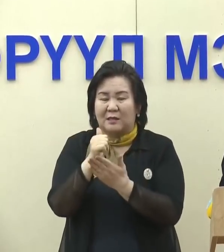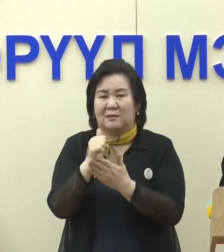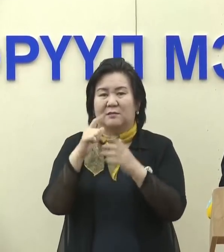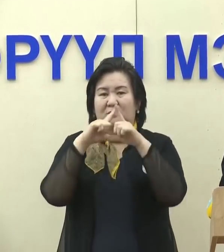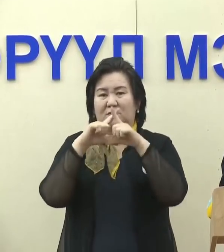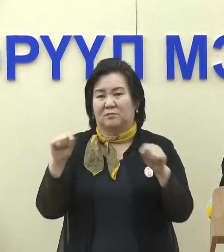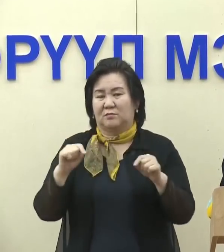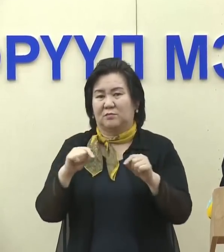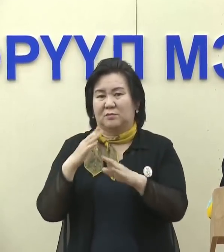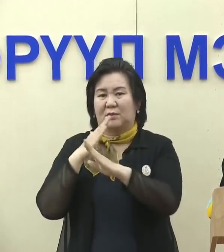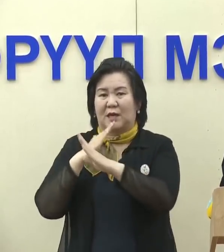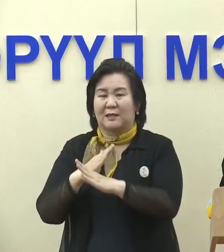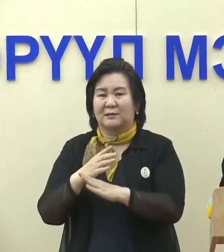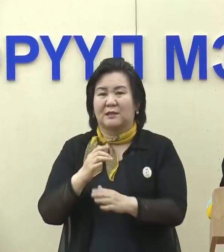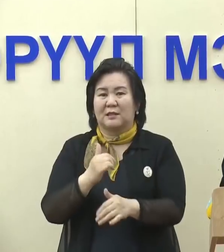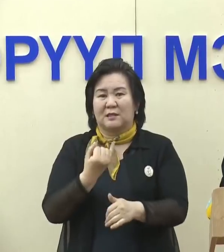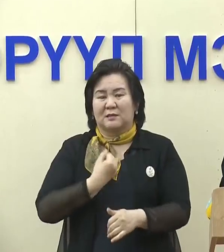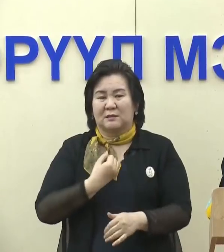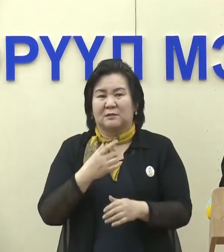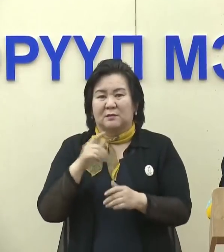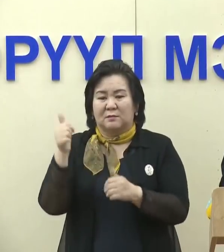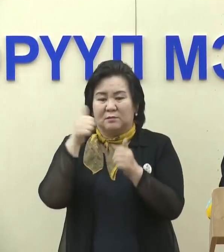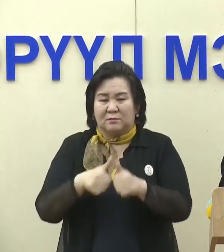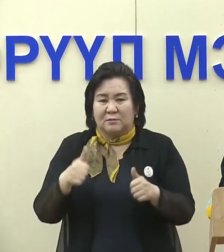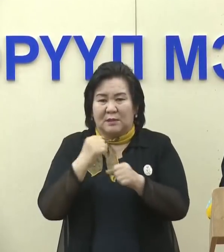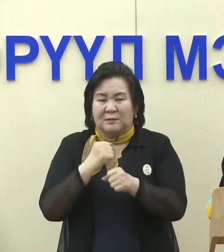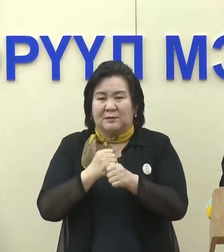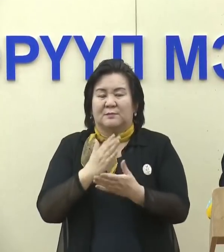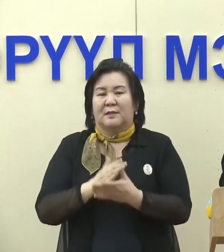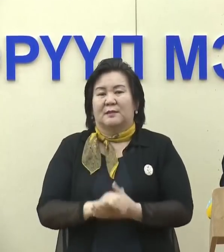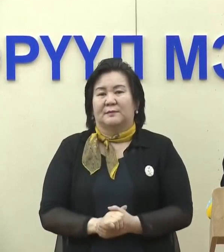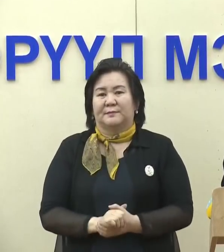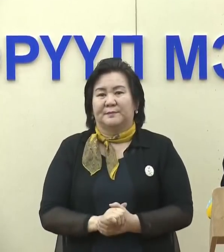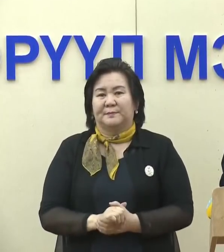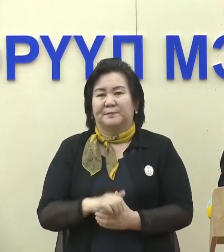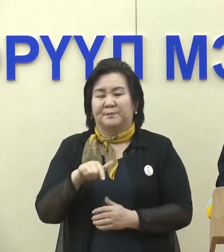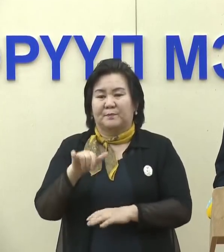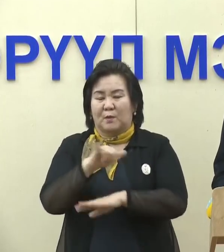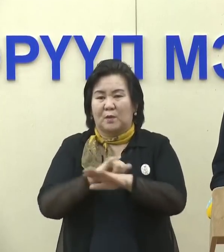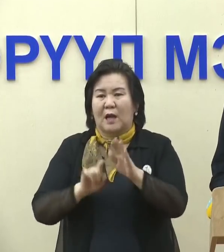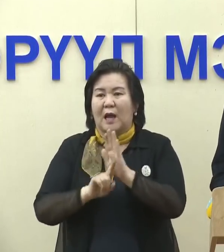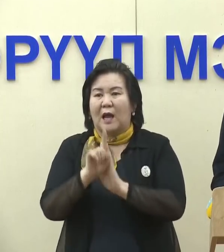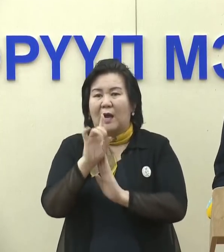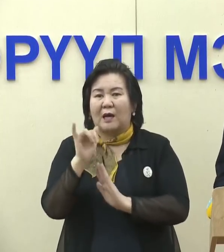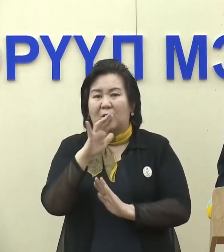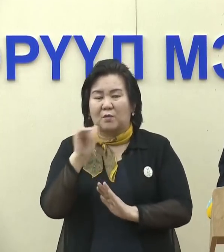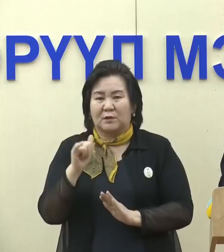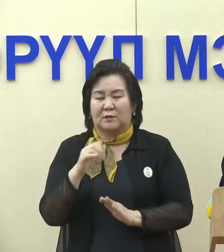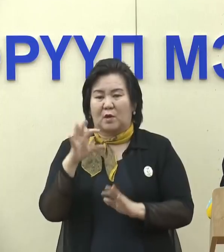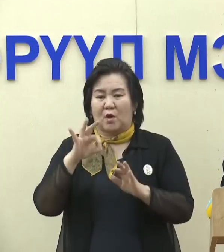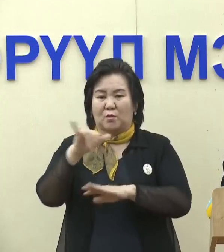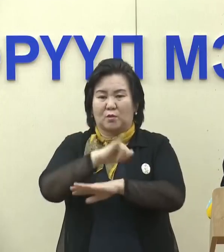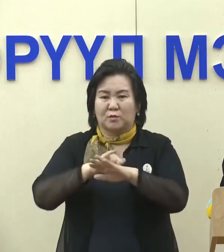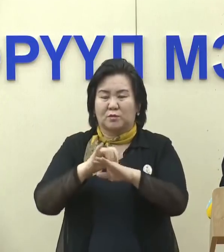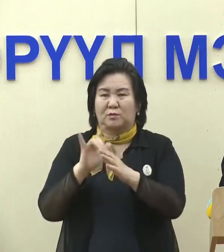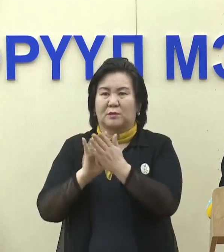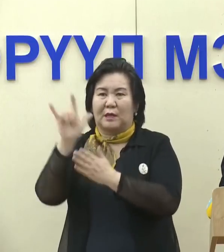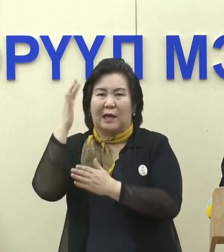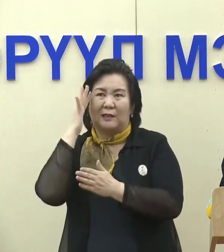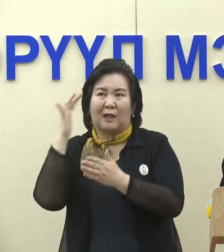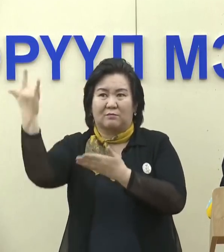хөдөлгөөнтэй холбогдуулсан эрсдлийн зэргийг дөрв болгож ахиулсан байна. За тус улсад анх удаага үндсэндээ олон улсын хөдөлгөөнийг ийм